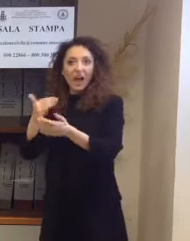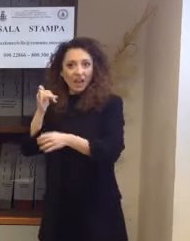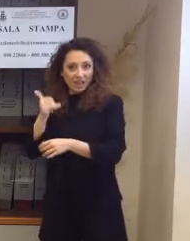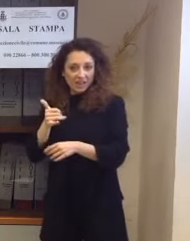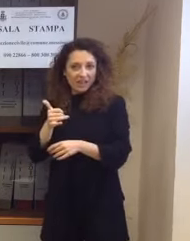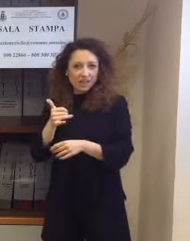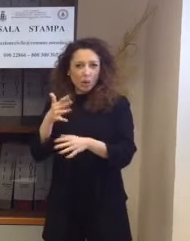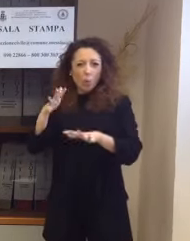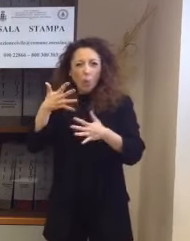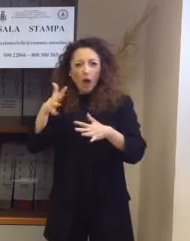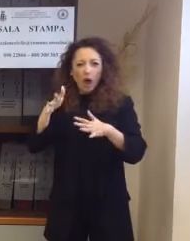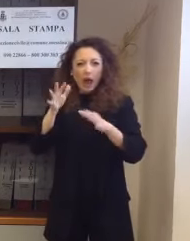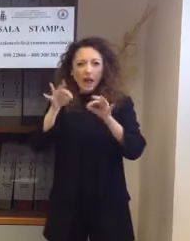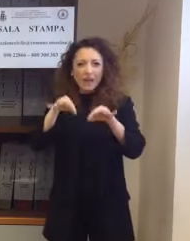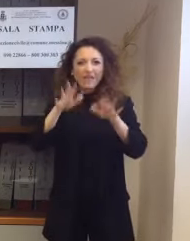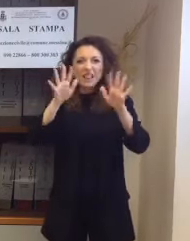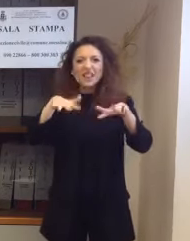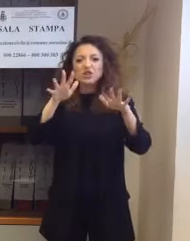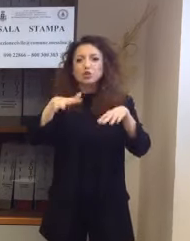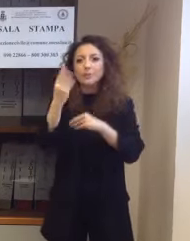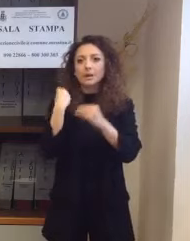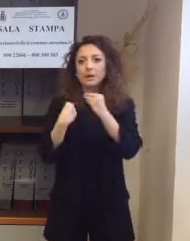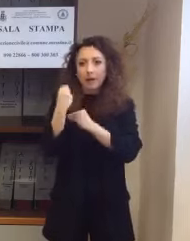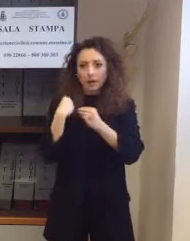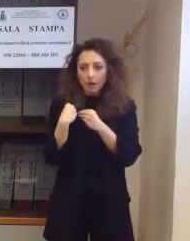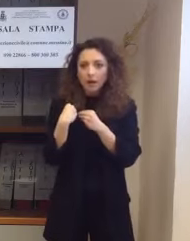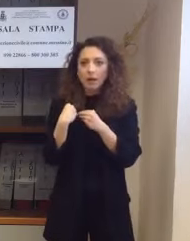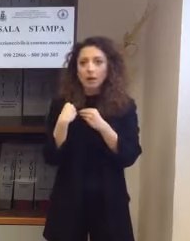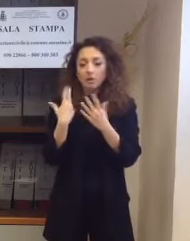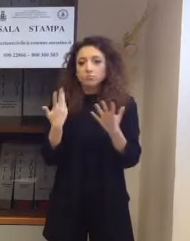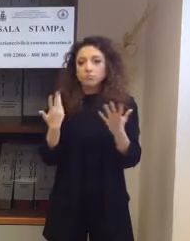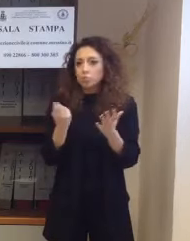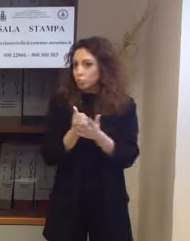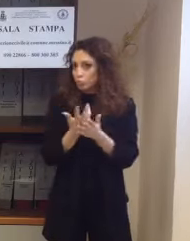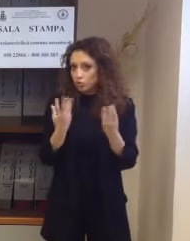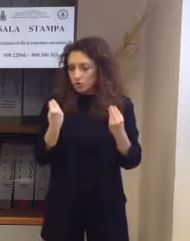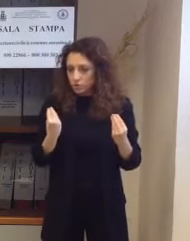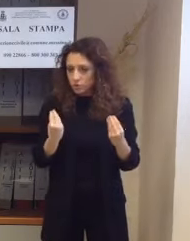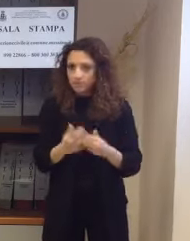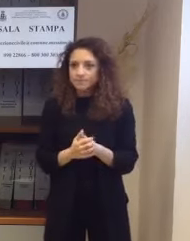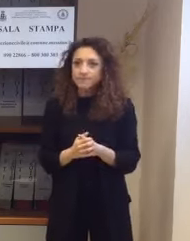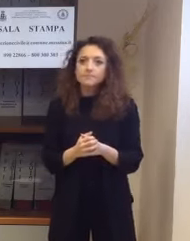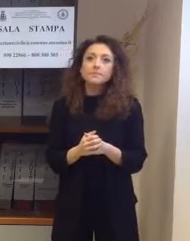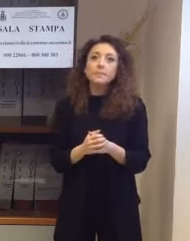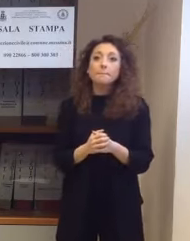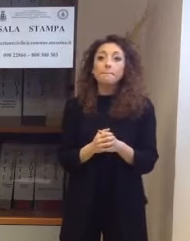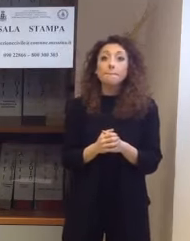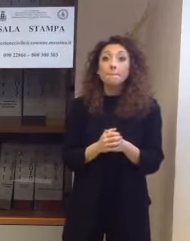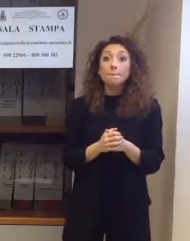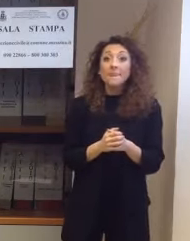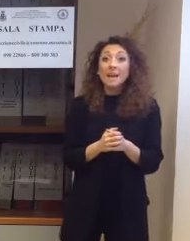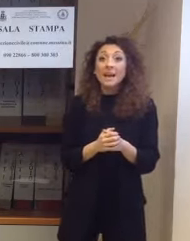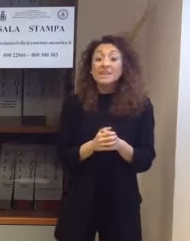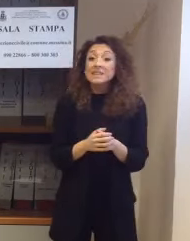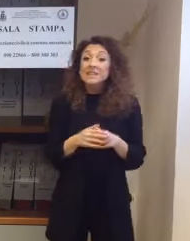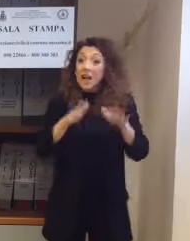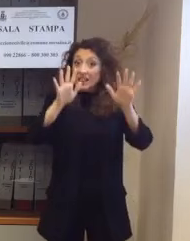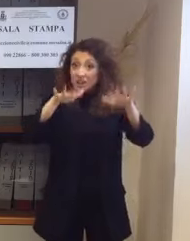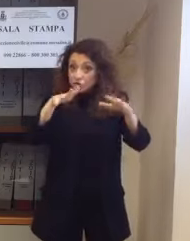quasi raggiunto la soglia delle 10.000 istanze. Cosa è successo? Di questi quasi 10.000